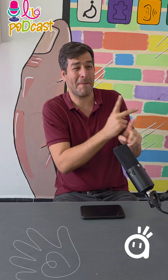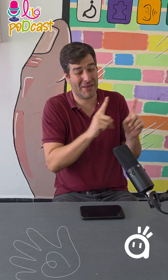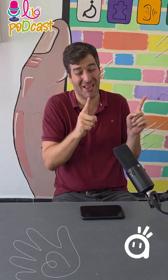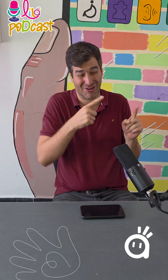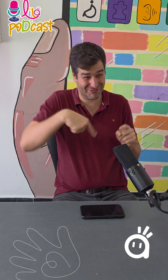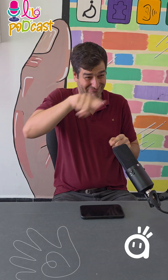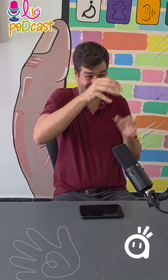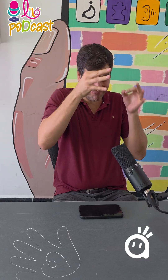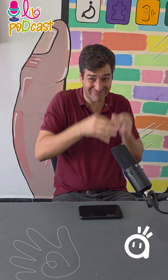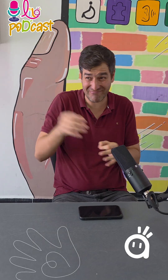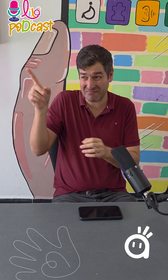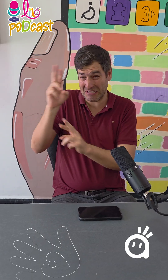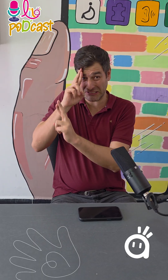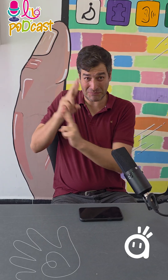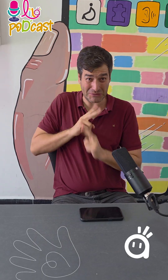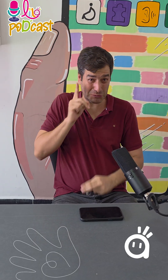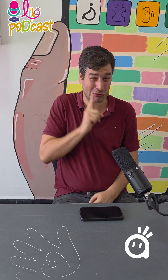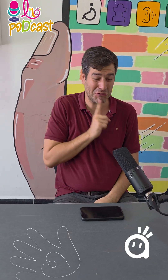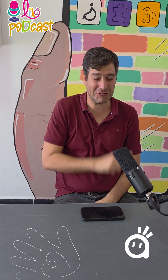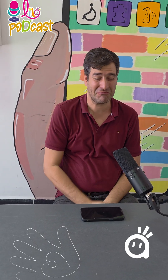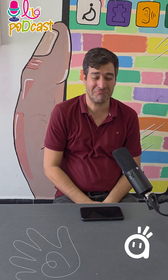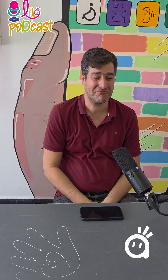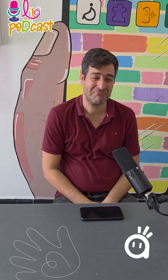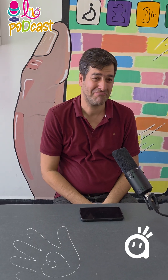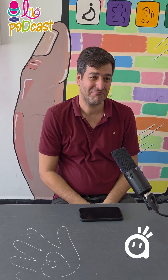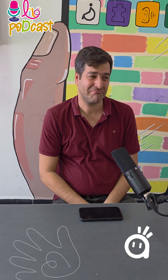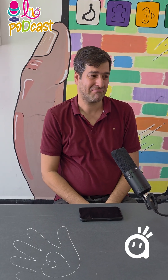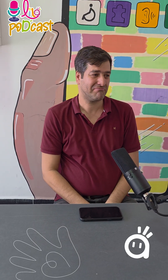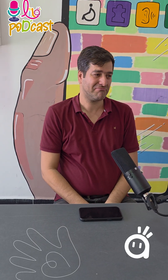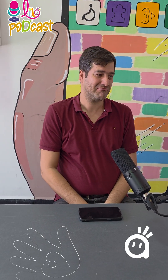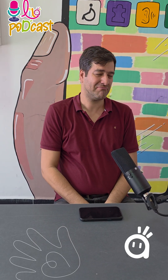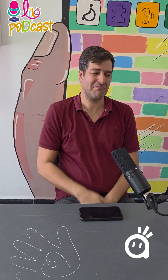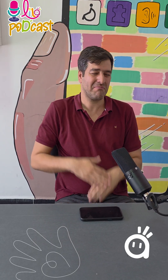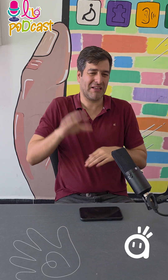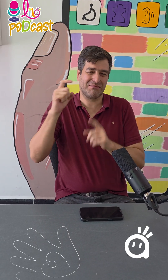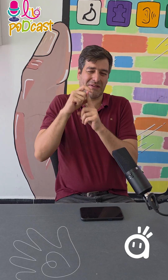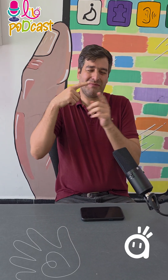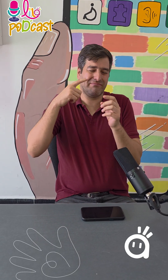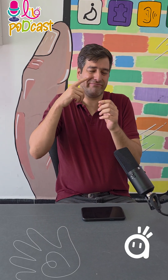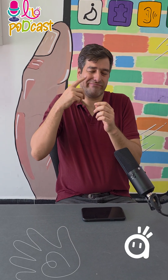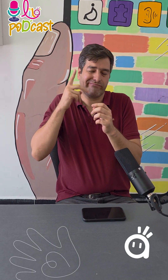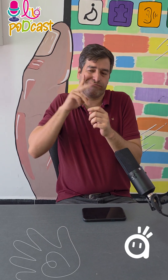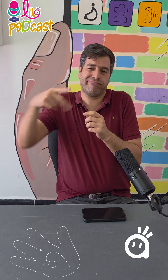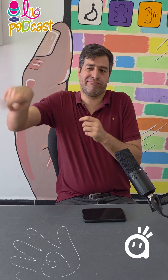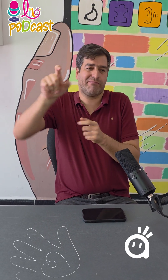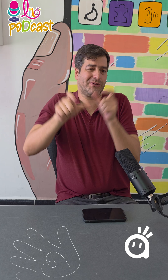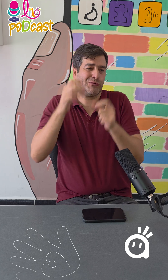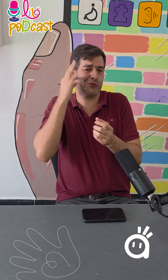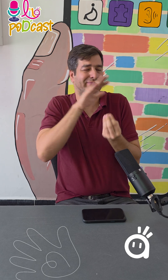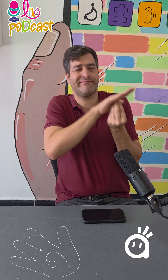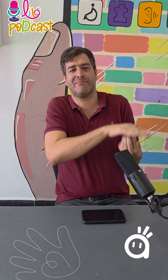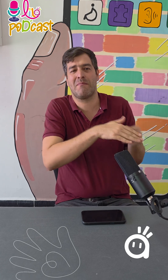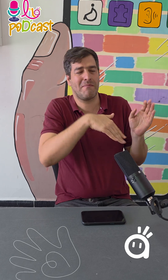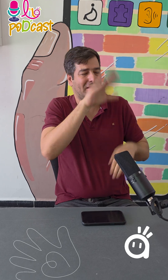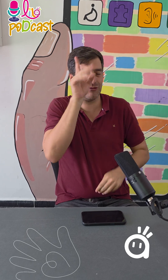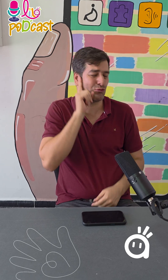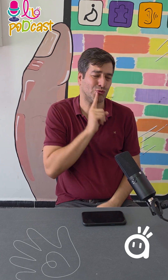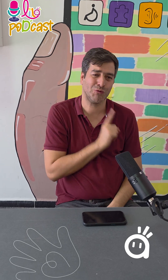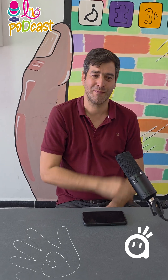caso, es la falta de respeto, porque obviamente eso es faltar el respeto a una persona humana y son términos que las personas oyentes